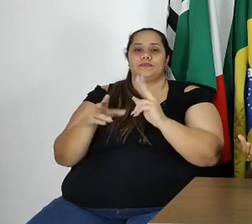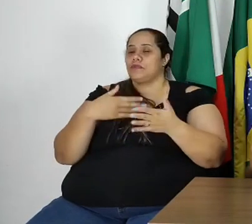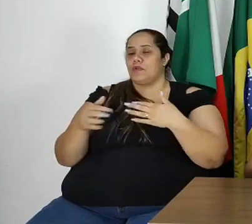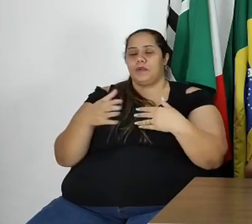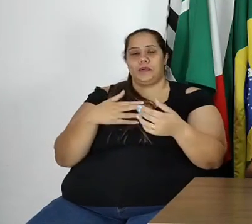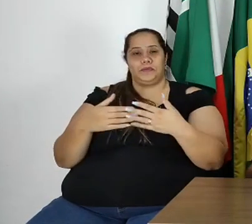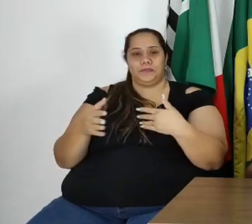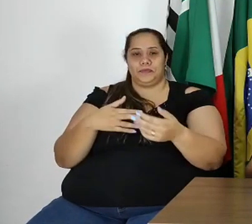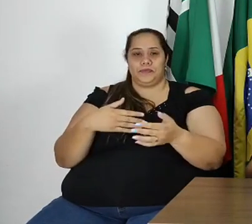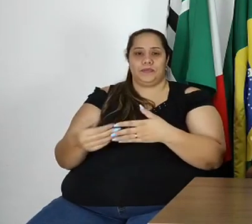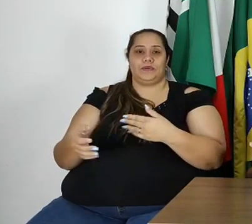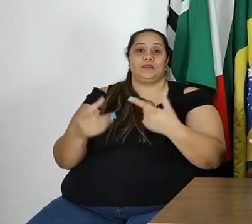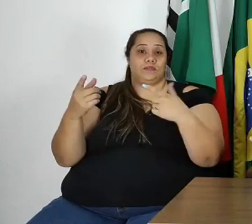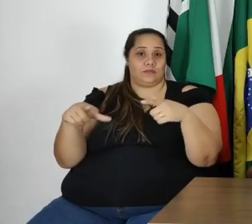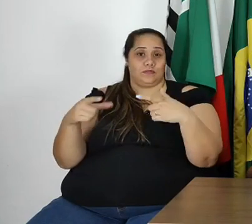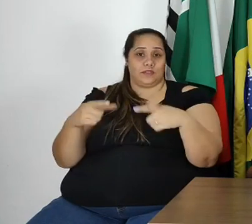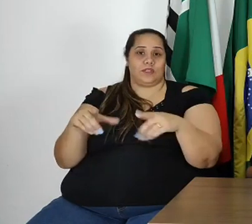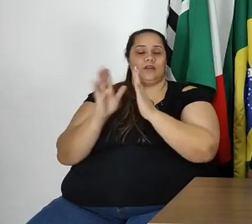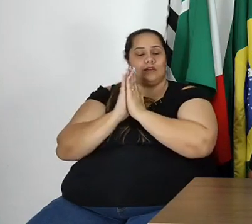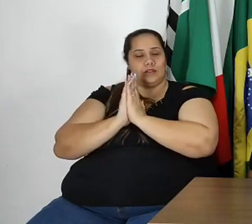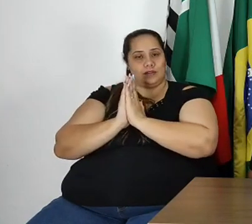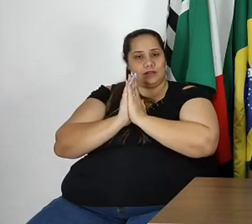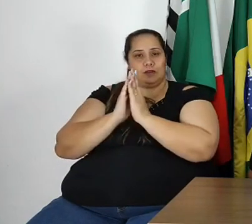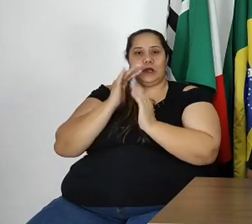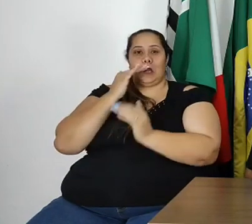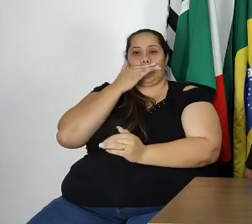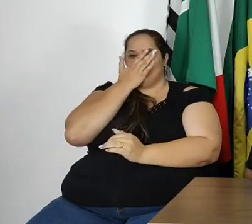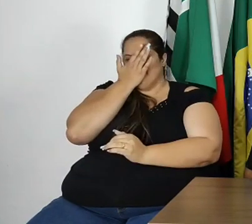lugar. Ore, busque.